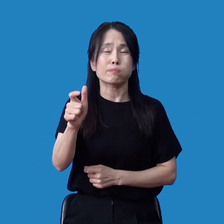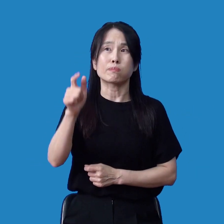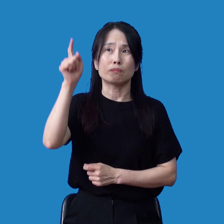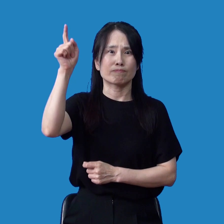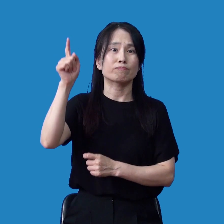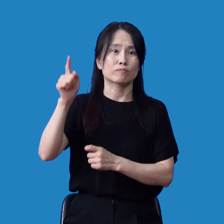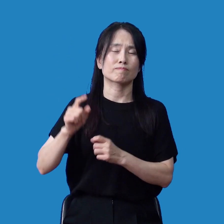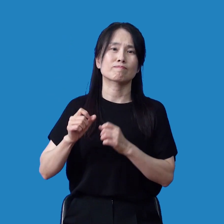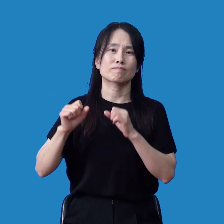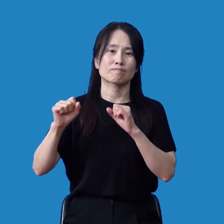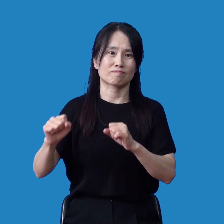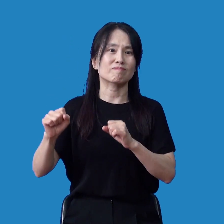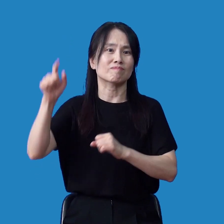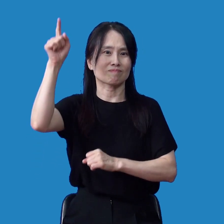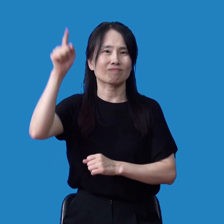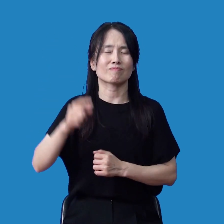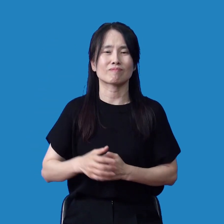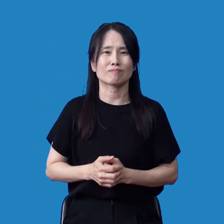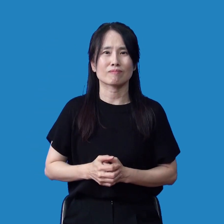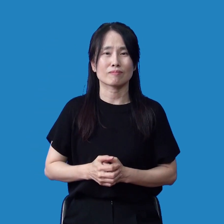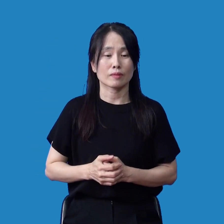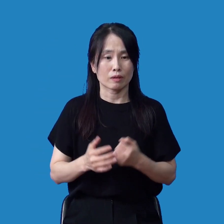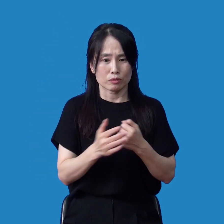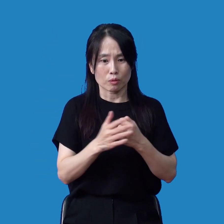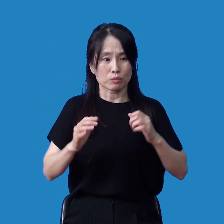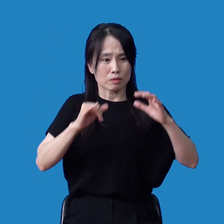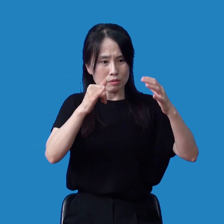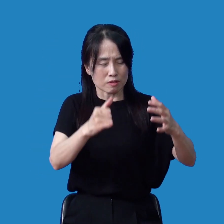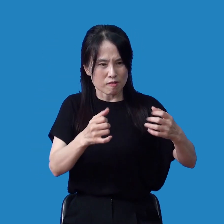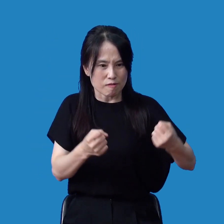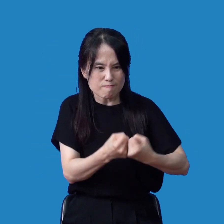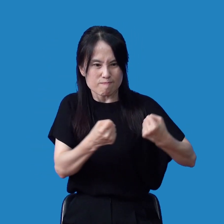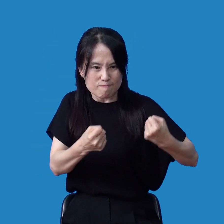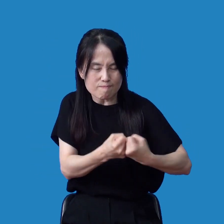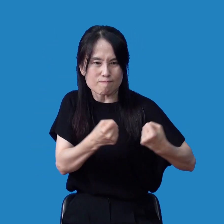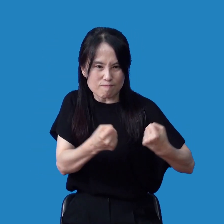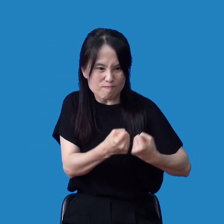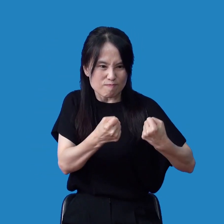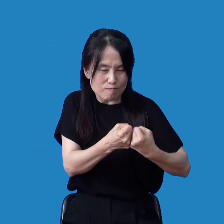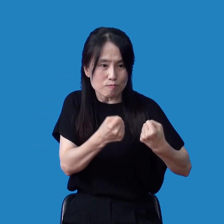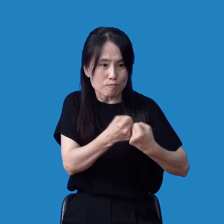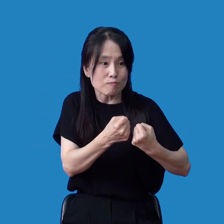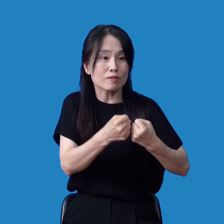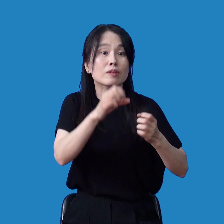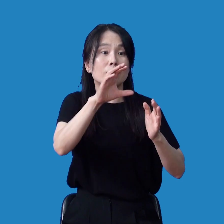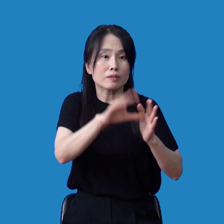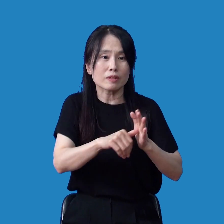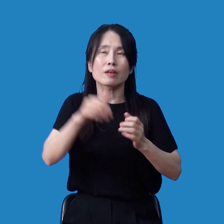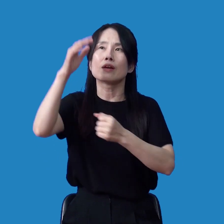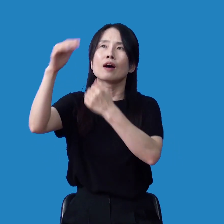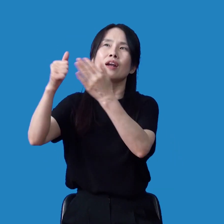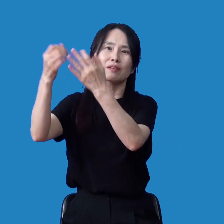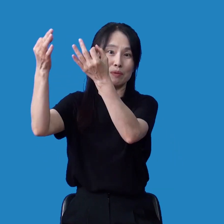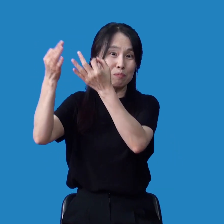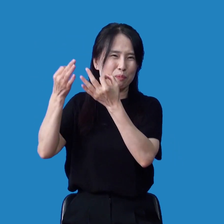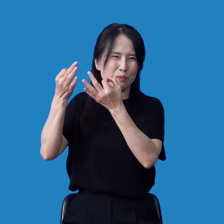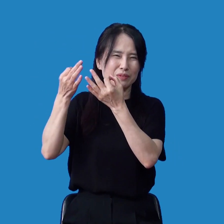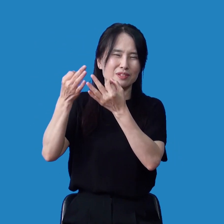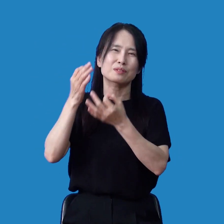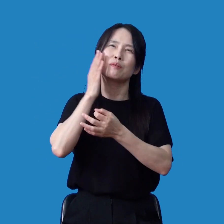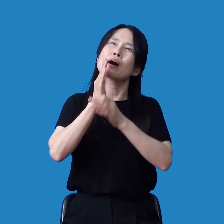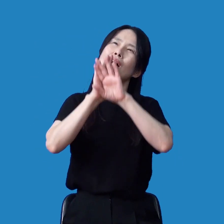그래서 우리가 세상 탕류와 싸우면서 살 때에 우리의 몸부림을 하나님이 보시고